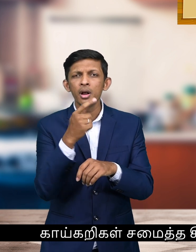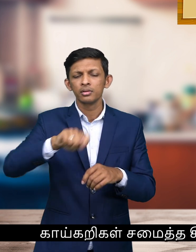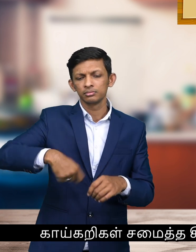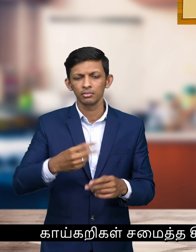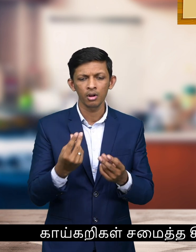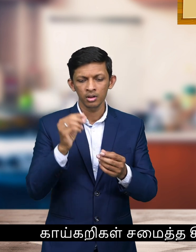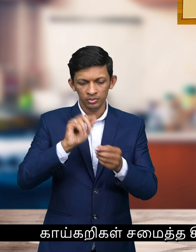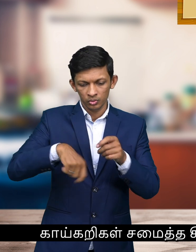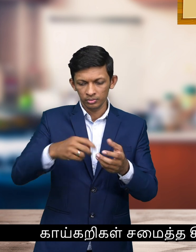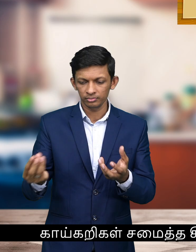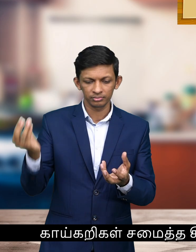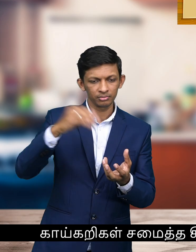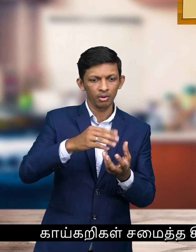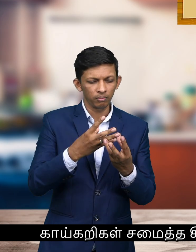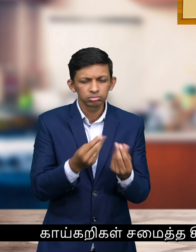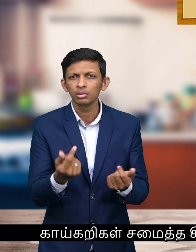மாறும்.